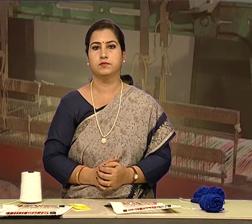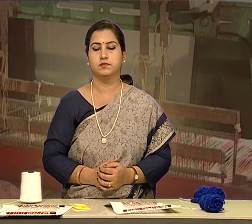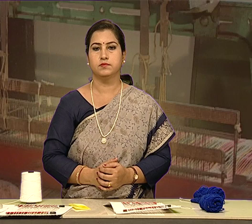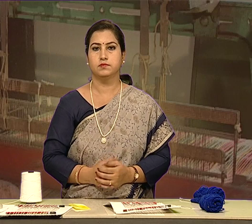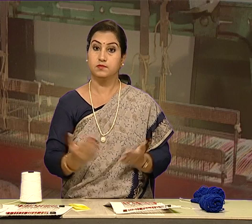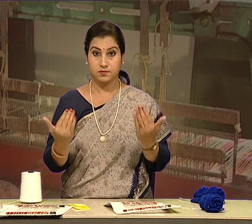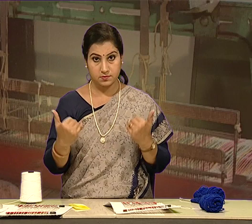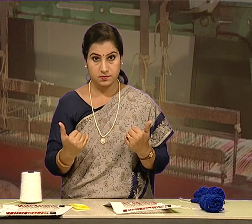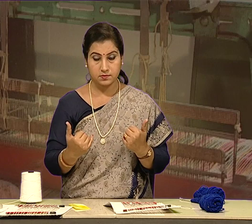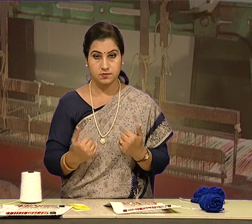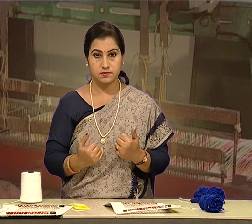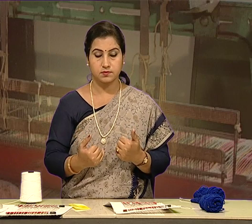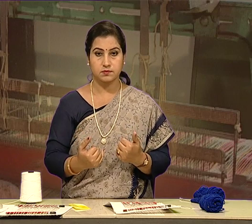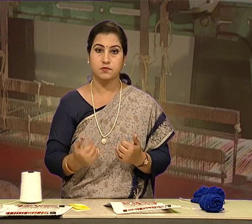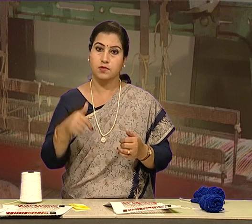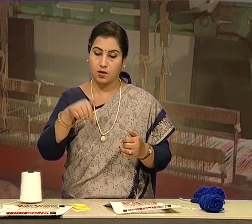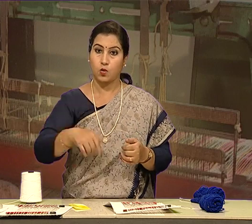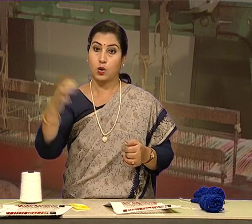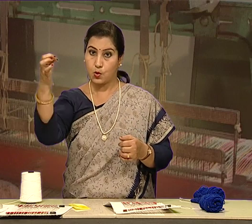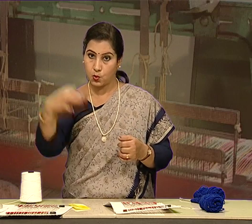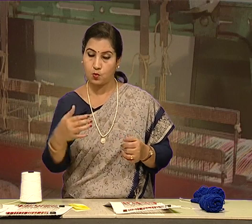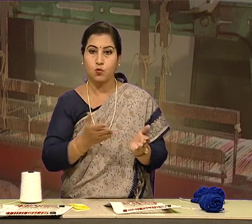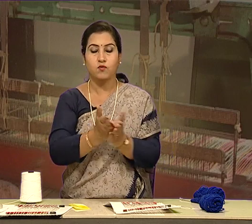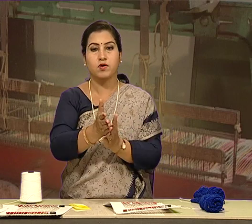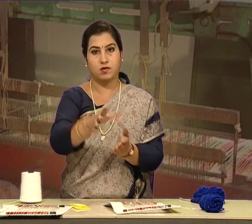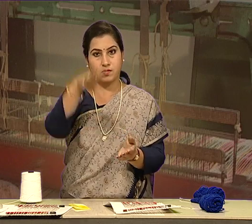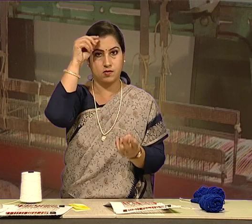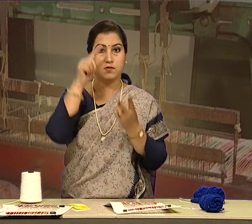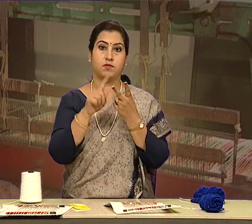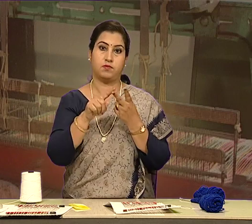आइए अब एक दूसरा तरीका देखते हैं।